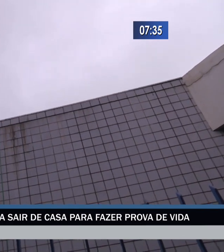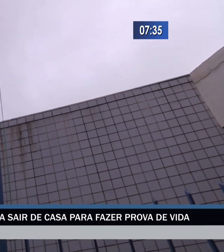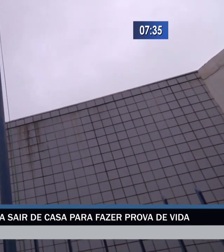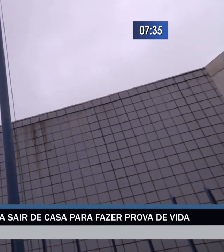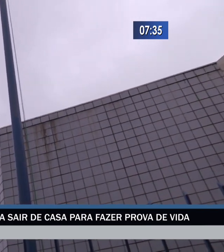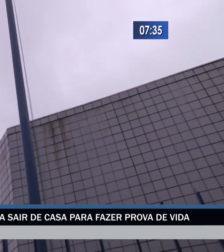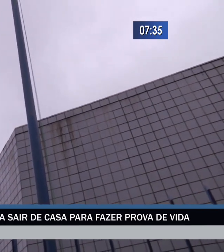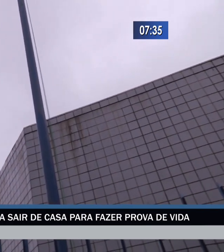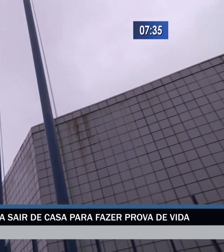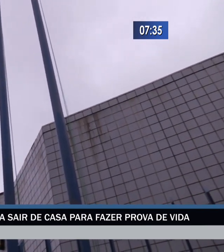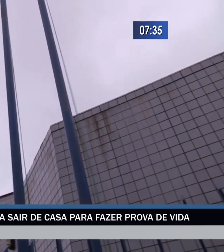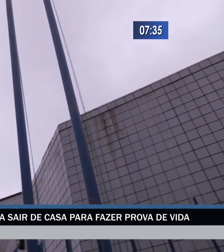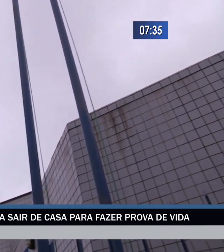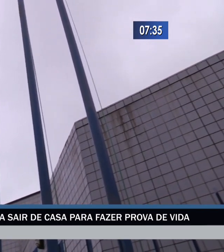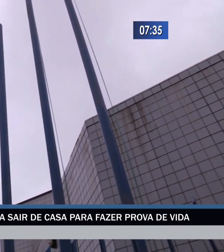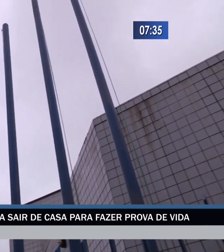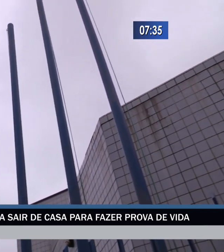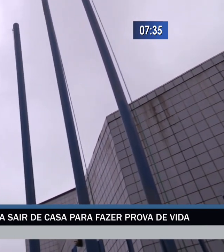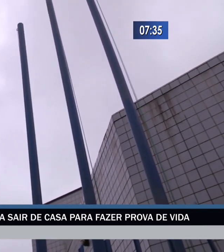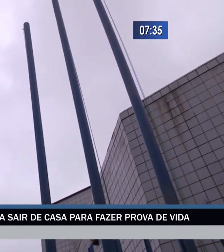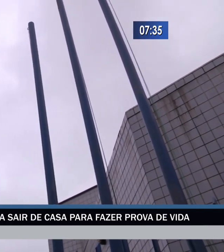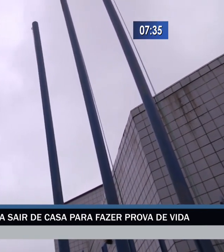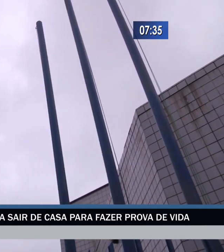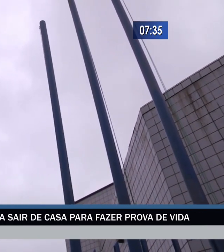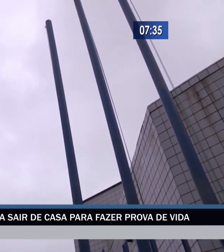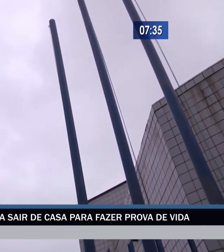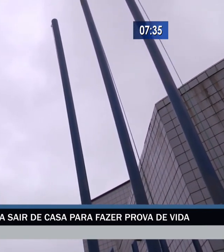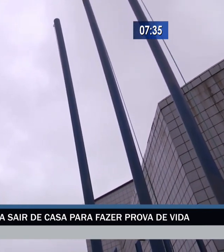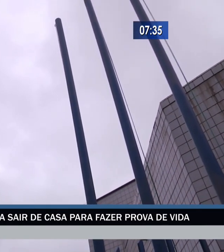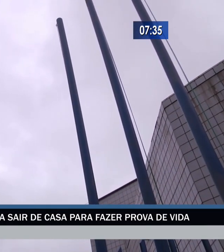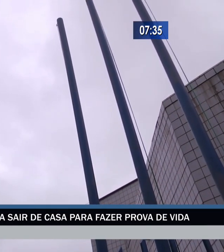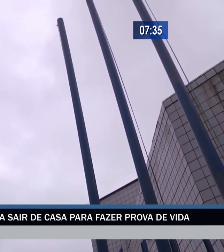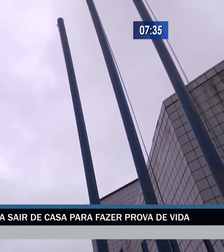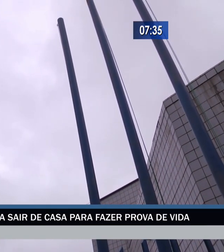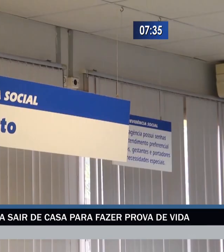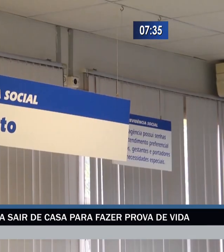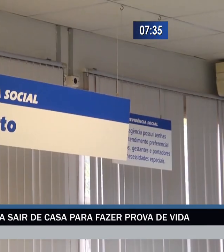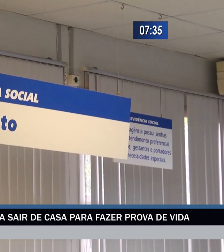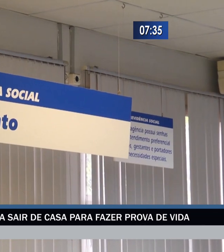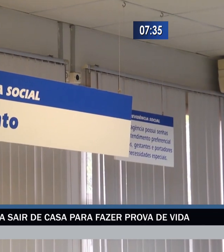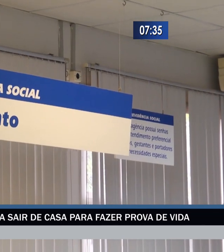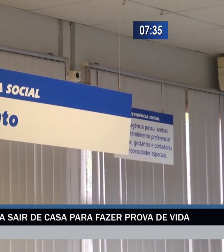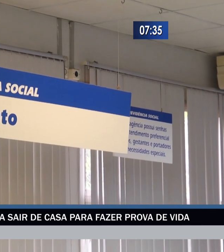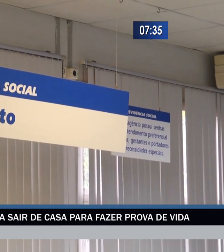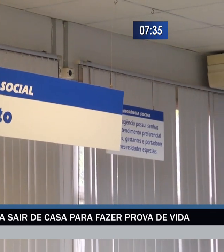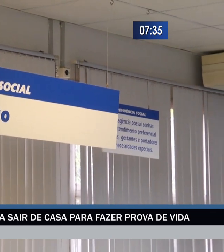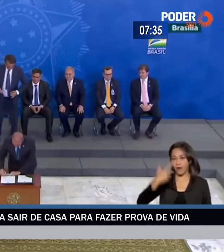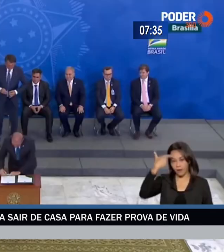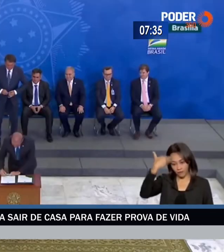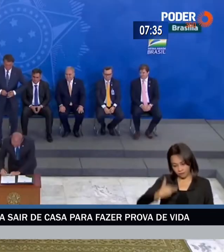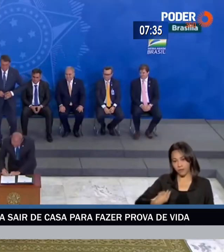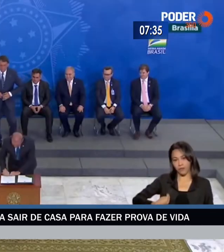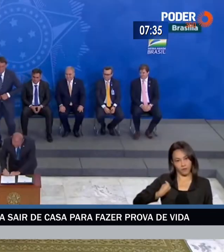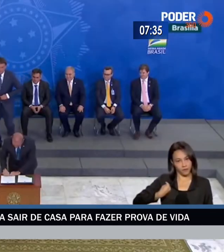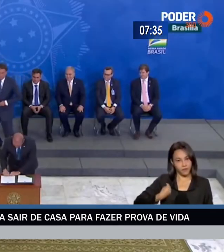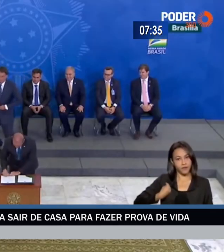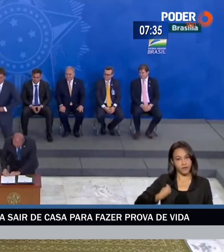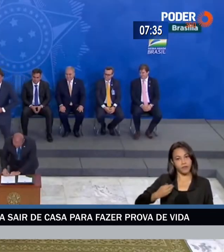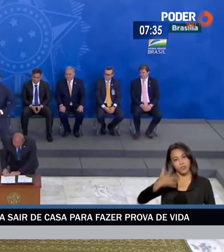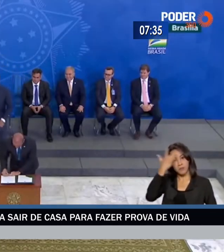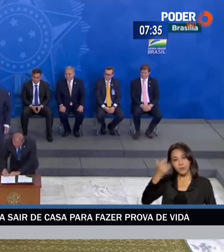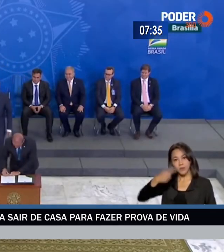prova de vida seja feita o procedimento será responsabilidade do INSS e será feito de forma digital